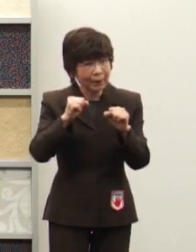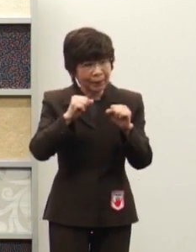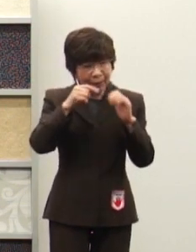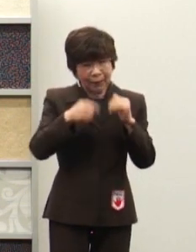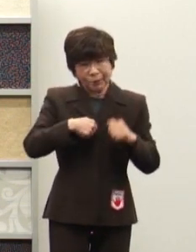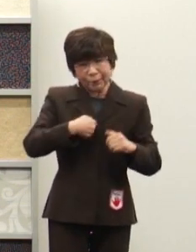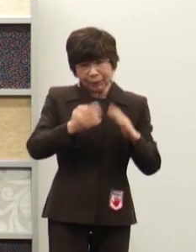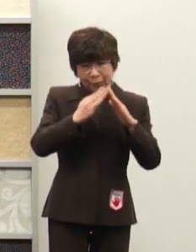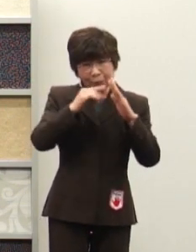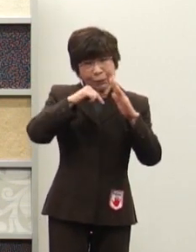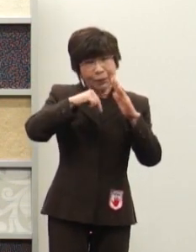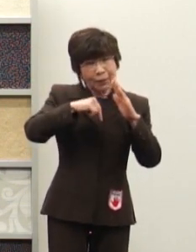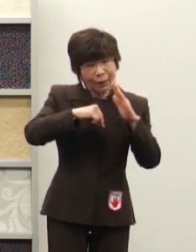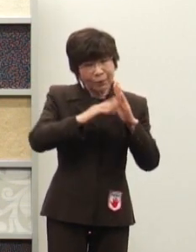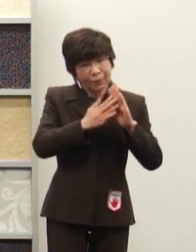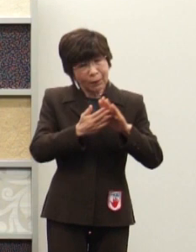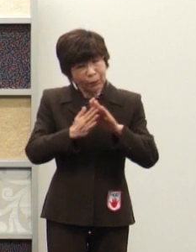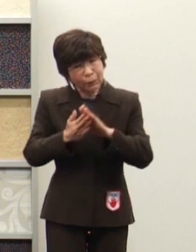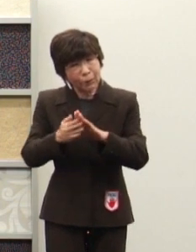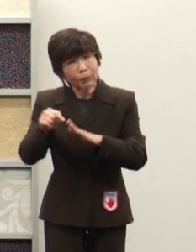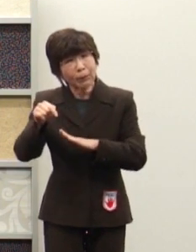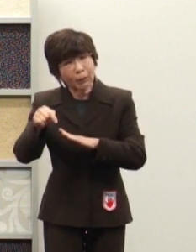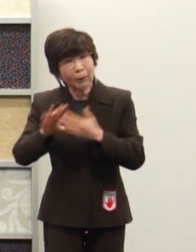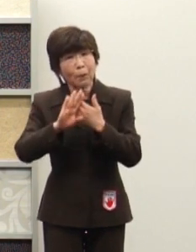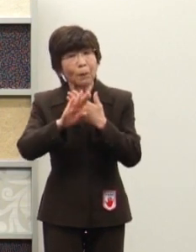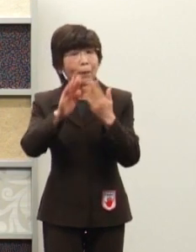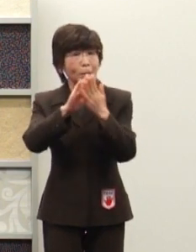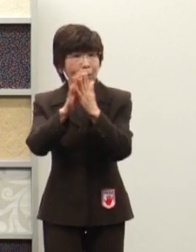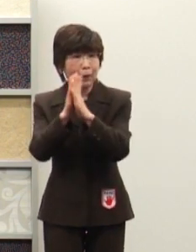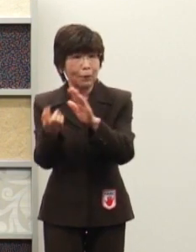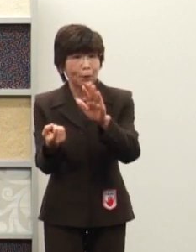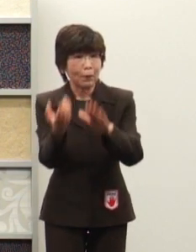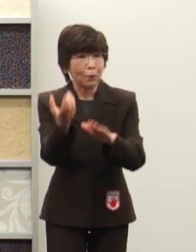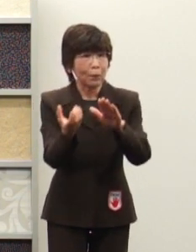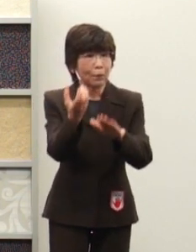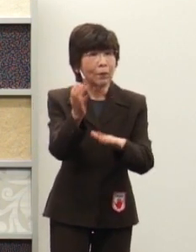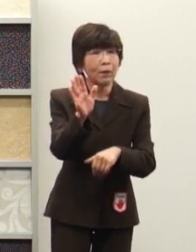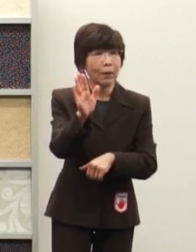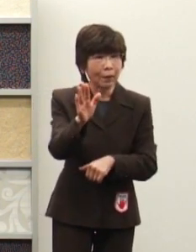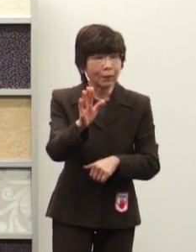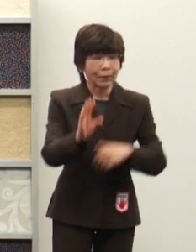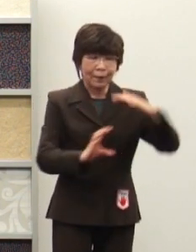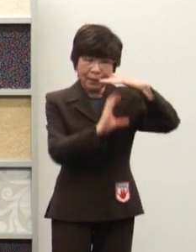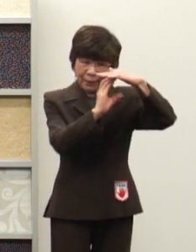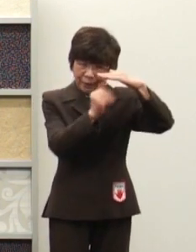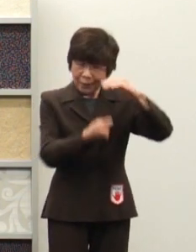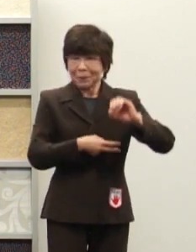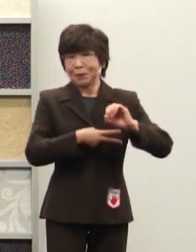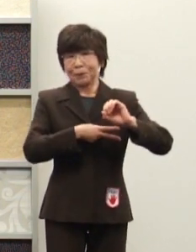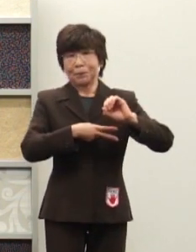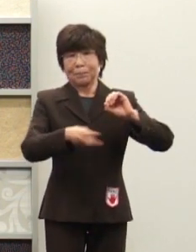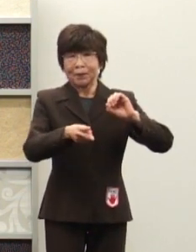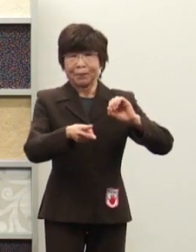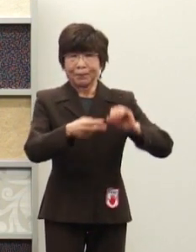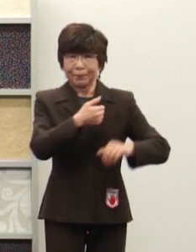亡くなりになるような事例というのは山梨県では、一つも、ない状態を何とかに